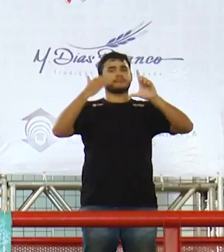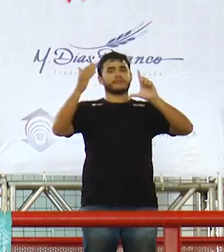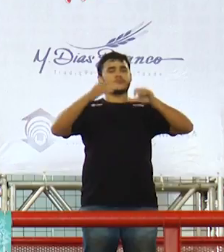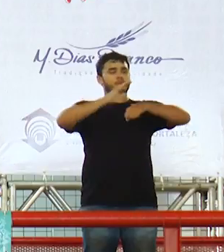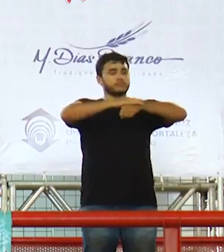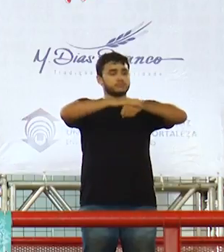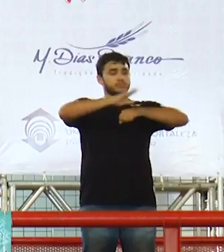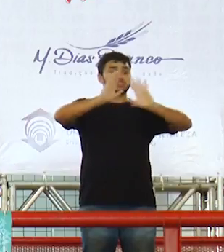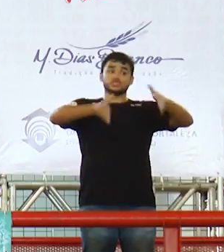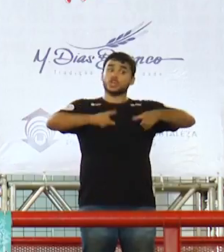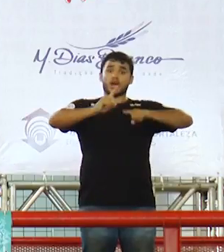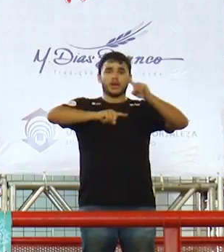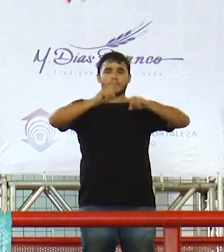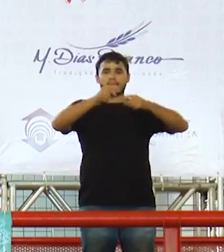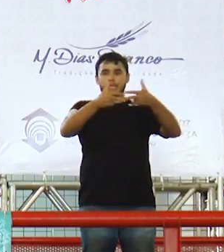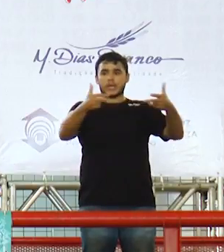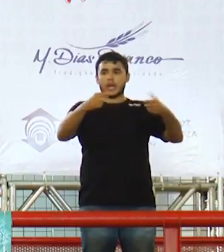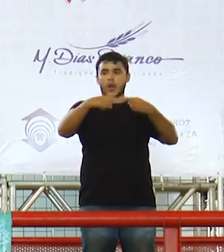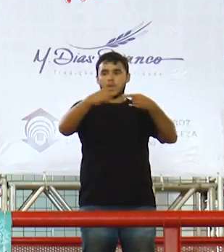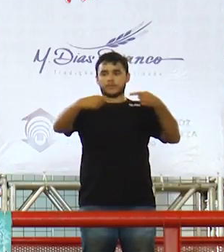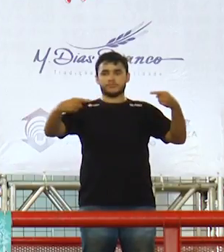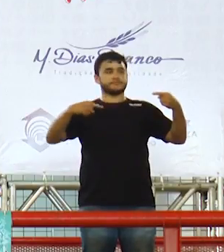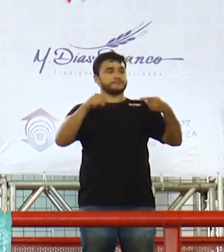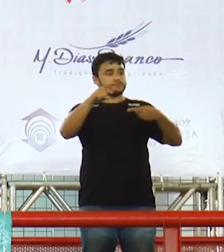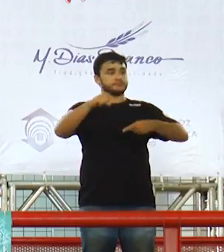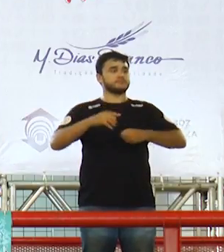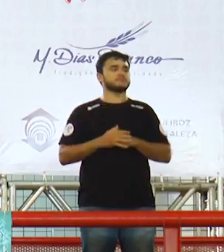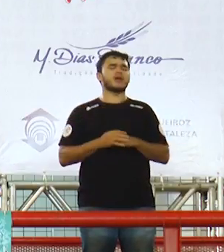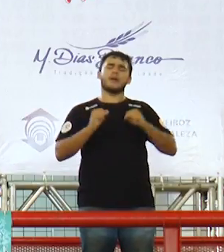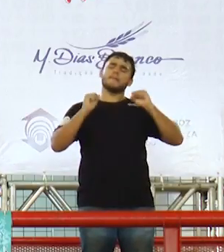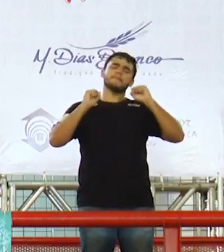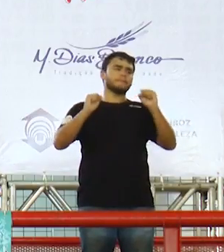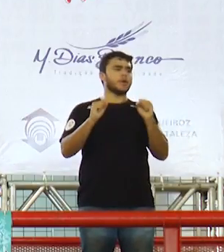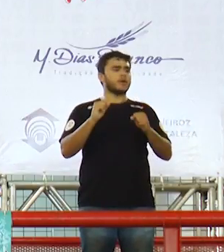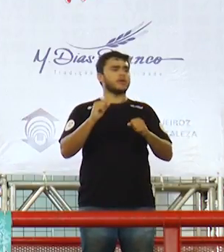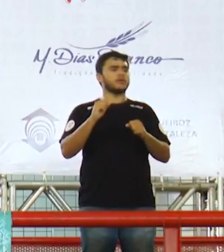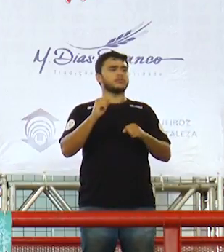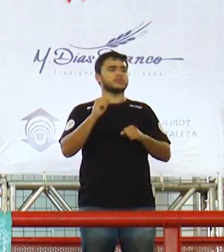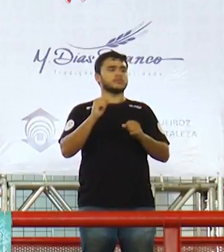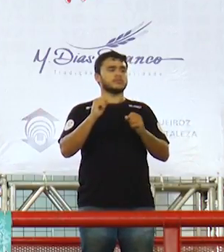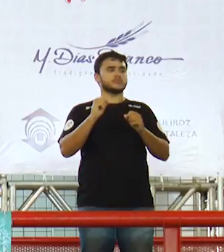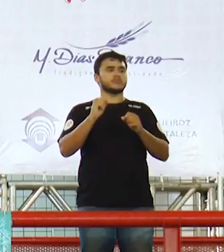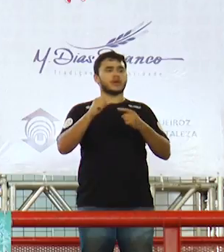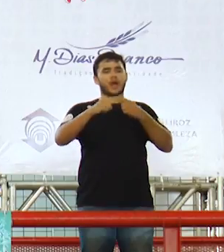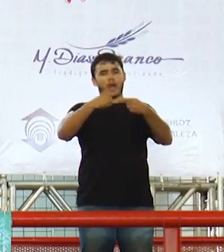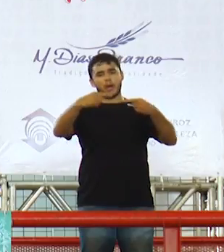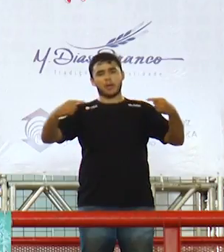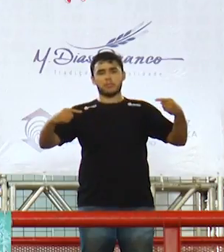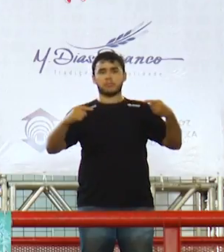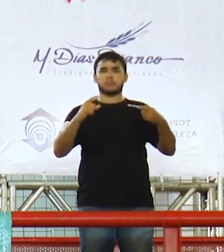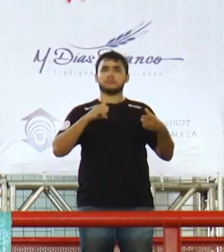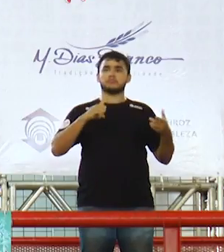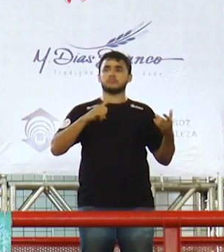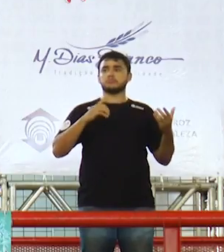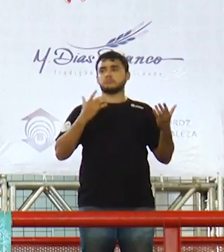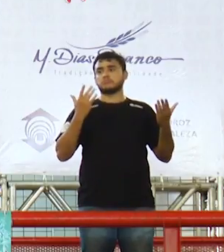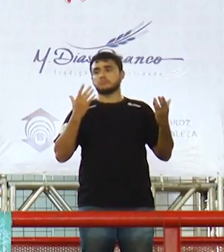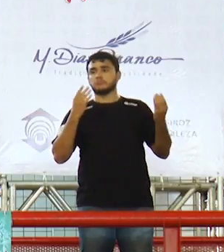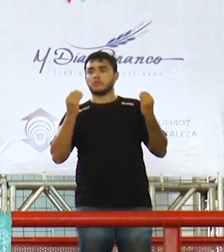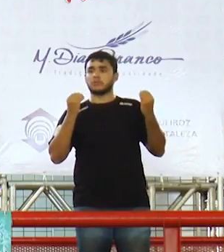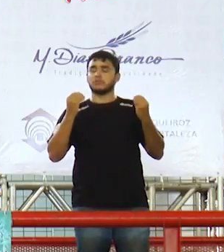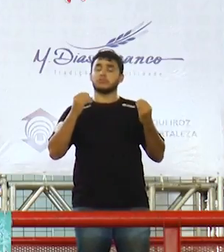seu material, tá bom? Então você pode acompanhar pela sua apostila. Entre uma conversa e